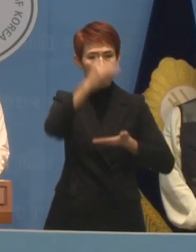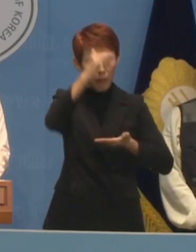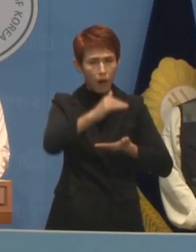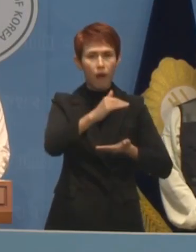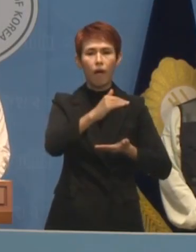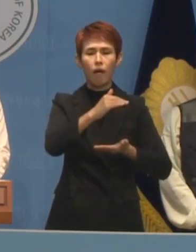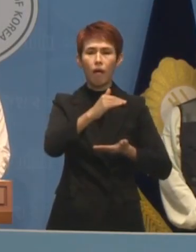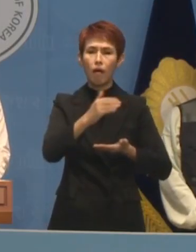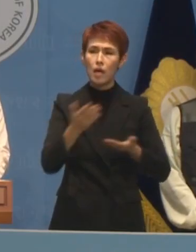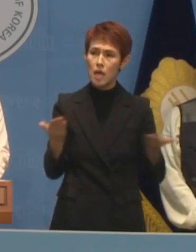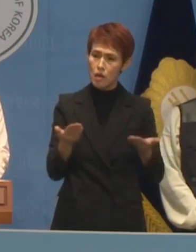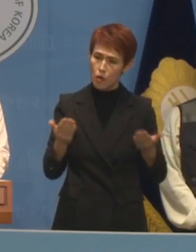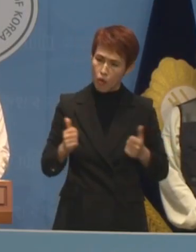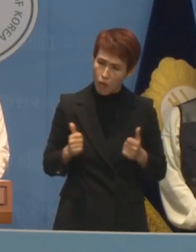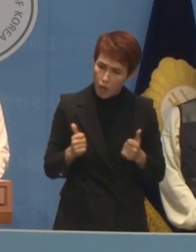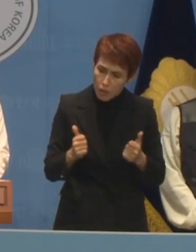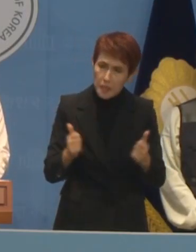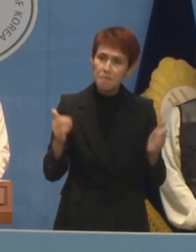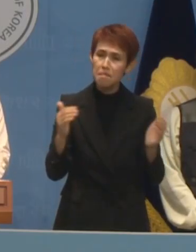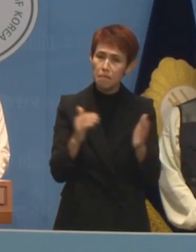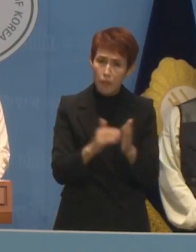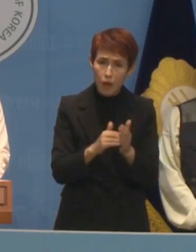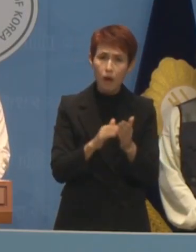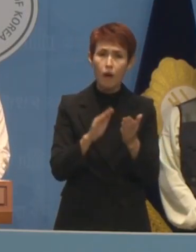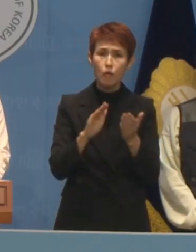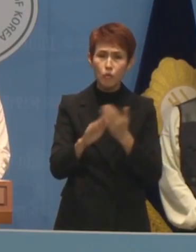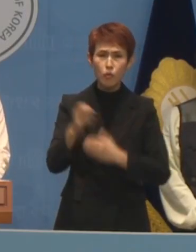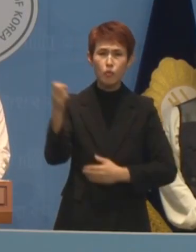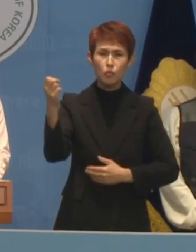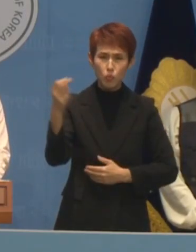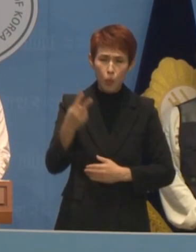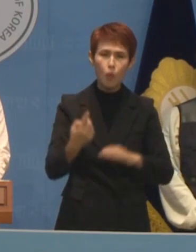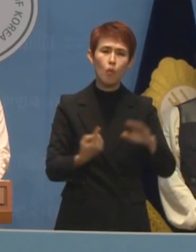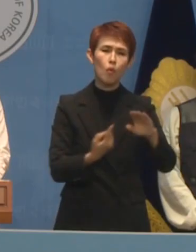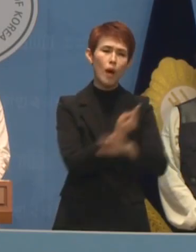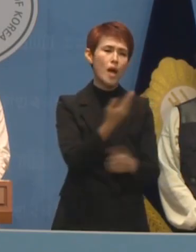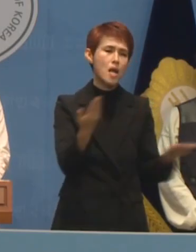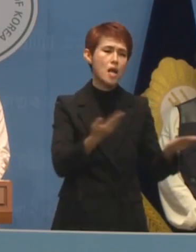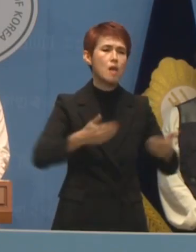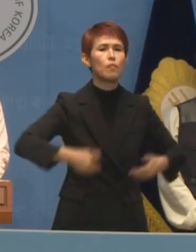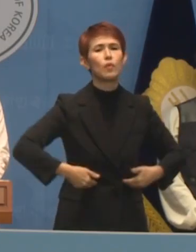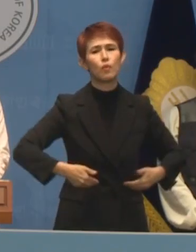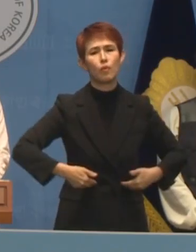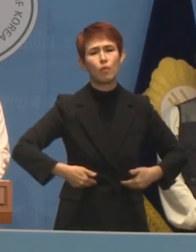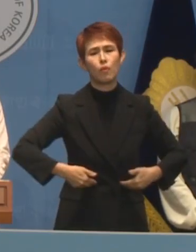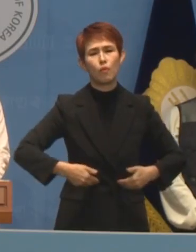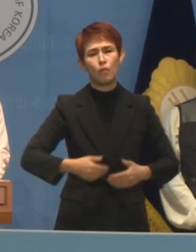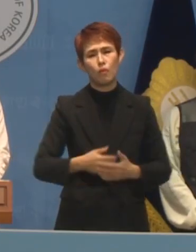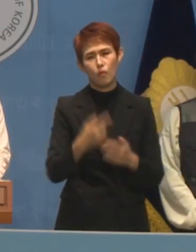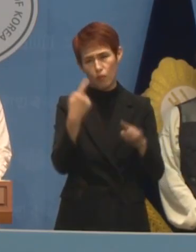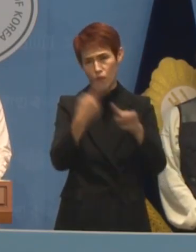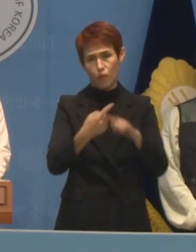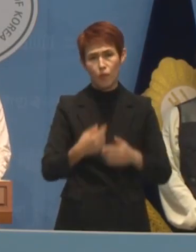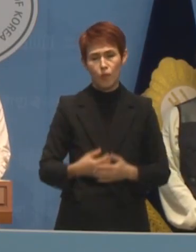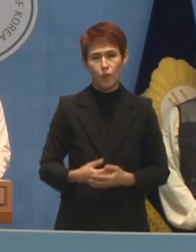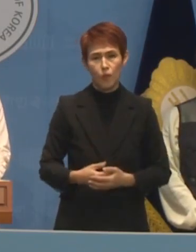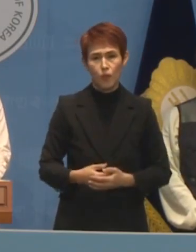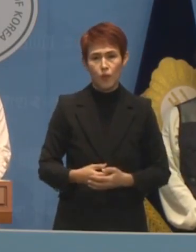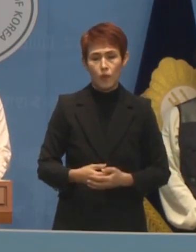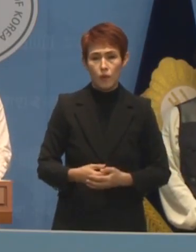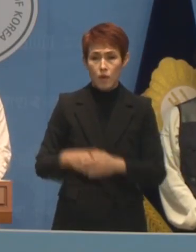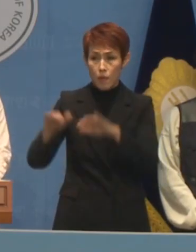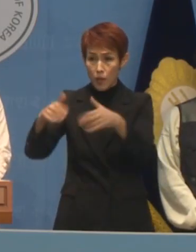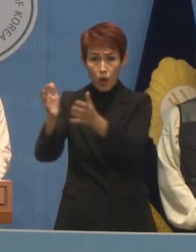되돌아와 직장에서 열심히 일을 마치고 또다시 부업의 현장으로 내몰게 하는 보이지 않는 손이나 다름없습니다.